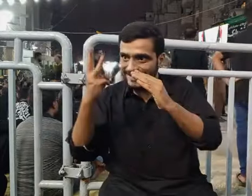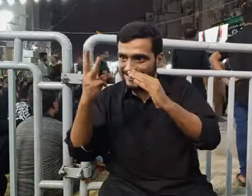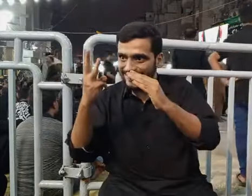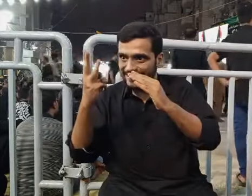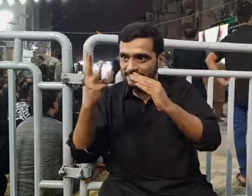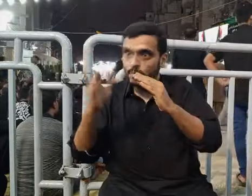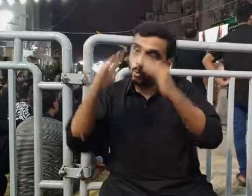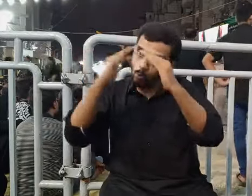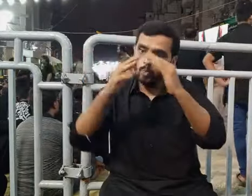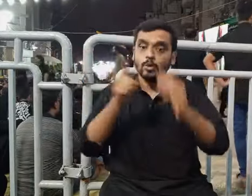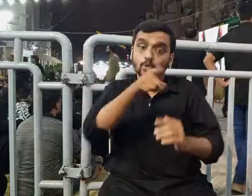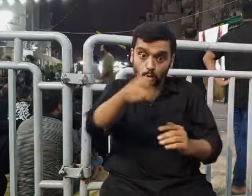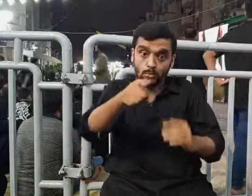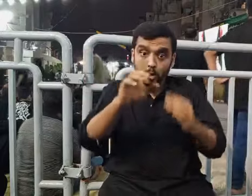الرجس اہل البیوت.